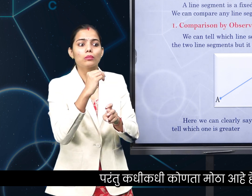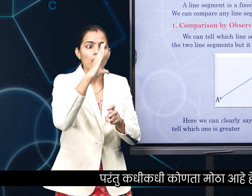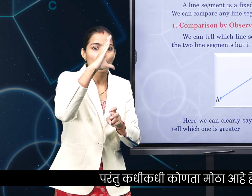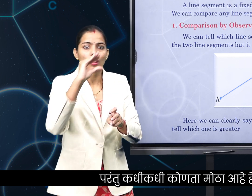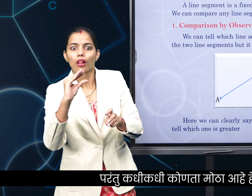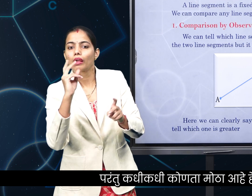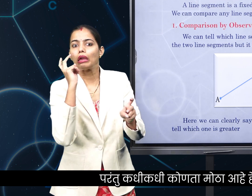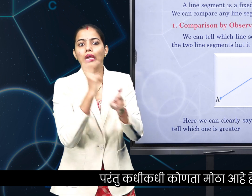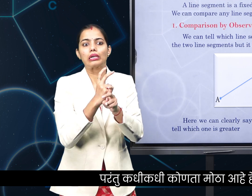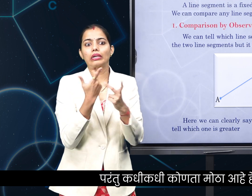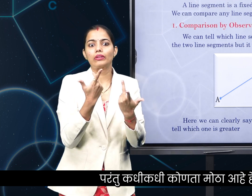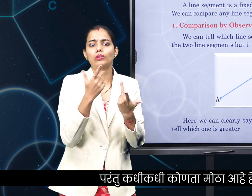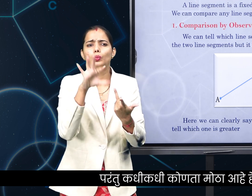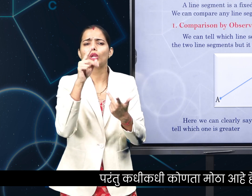आहे हे सांगणे कठीण असते.